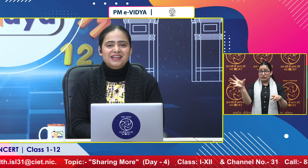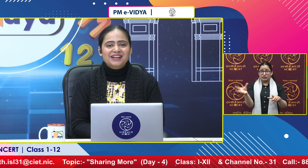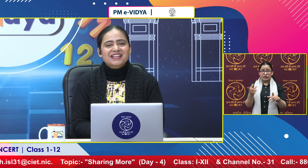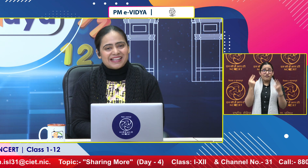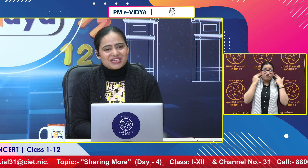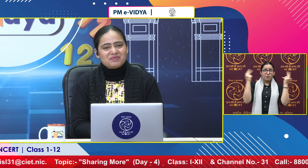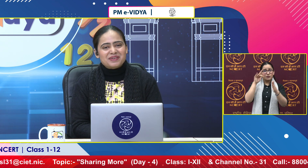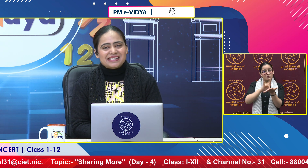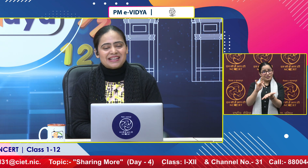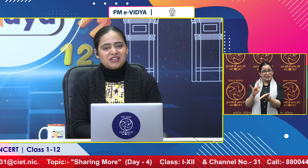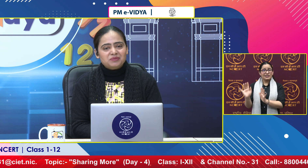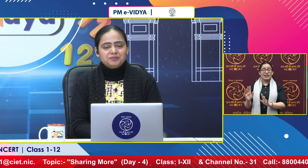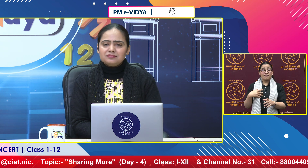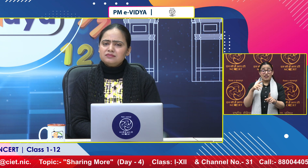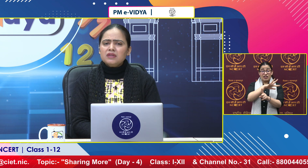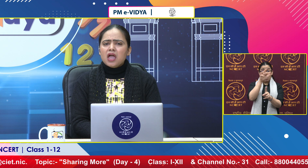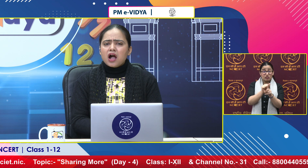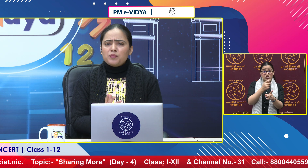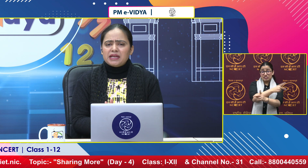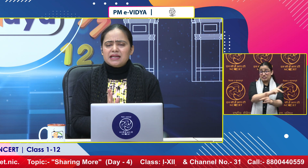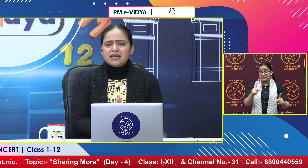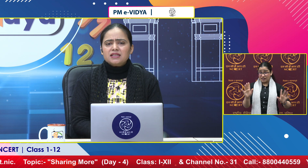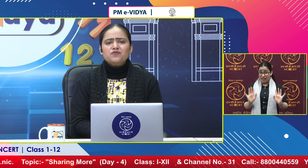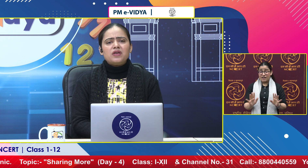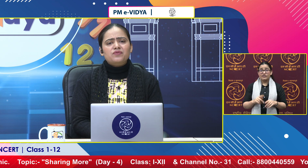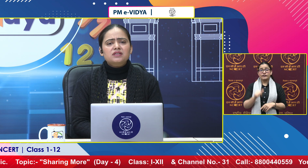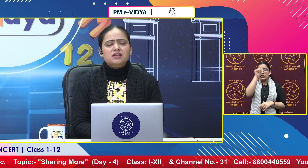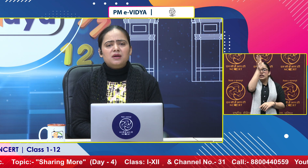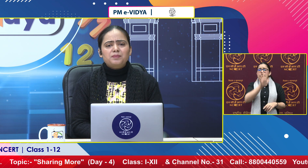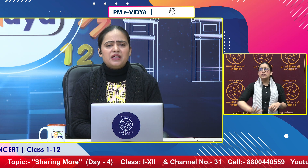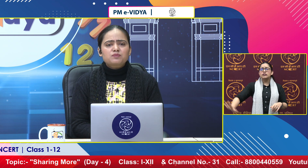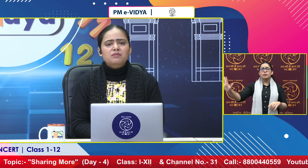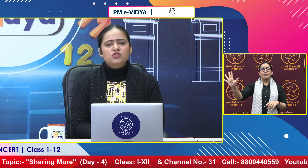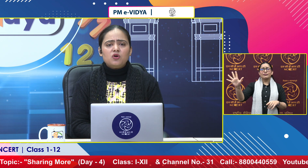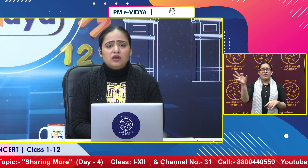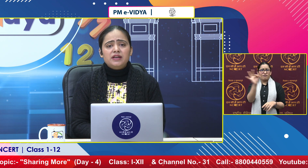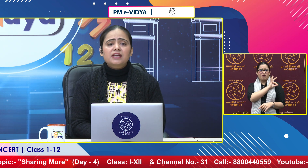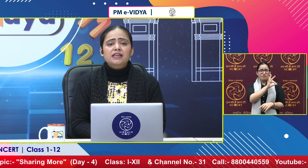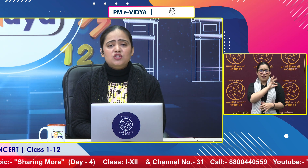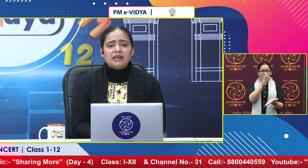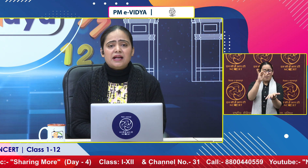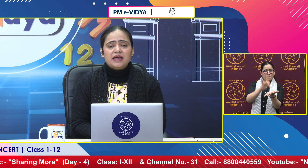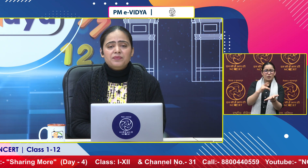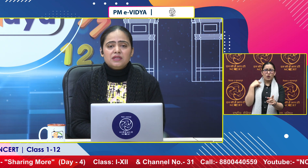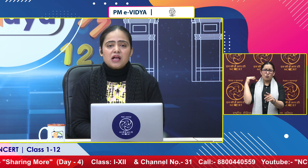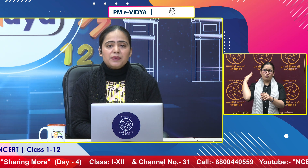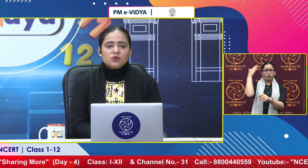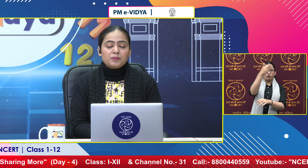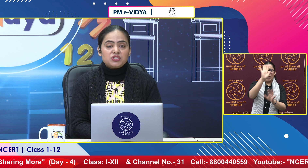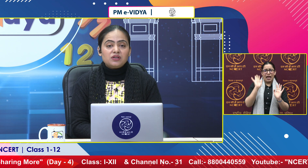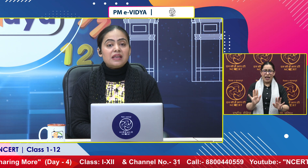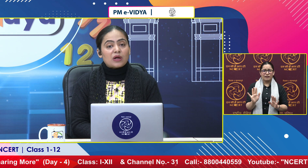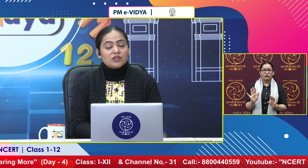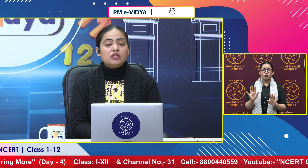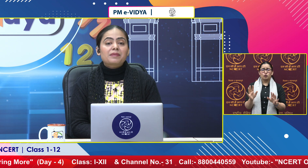पानी कल्चर भी बदल जाते हैं। अब इंडिया की किसी फेवरेट प्लेस पर मुझे हॉलिडे के लिए जाना है या फिर